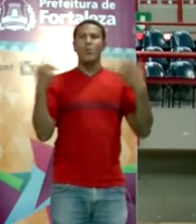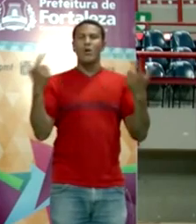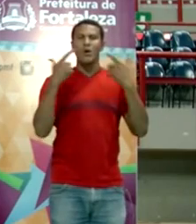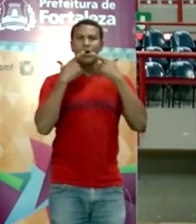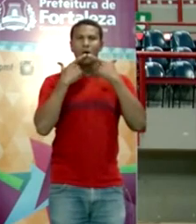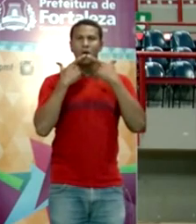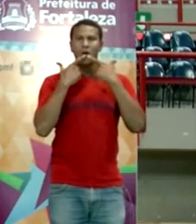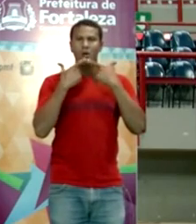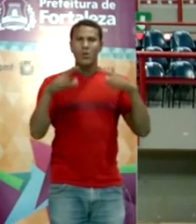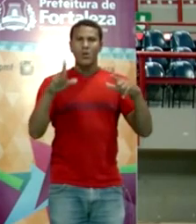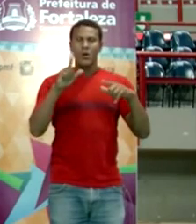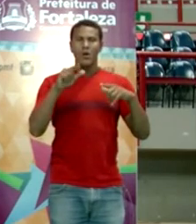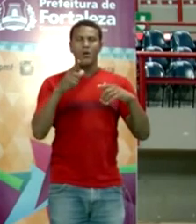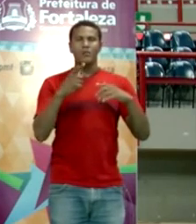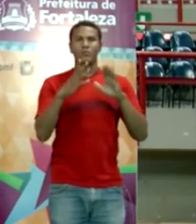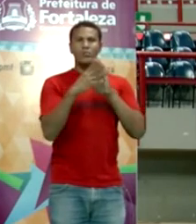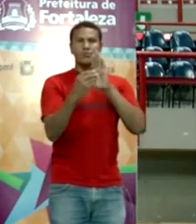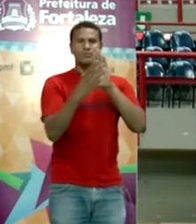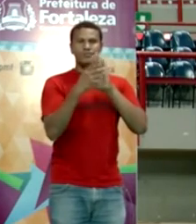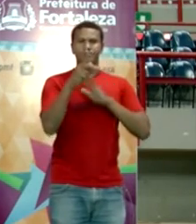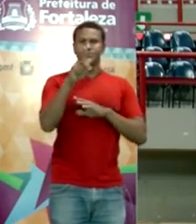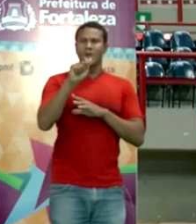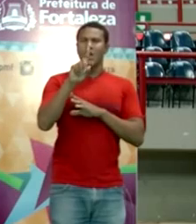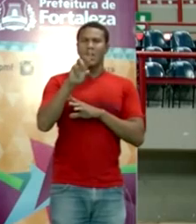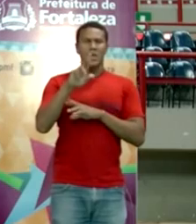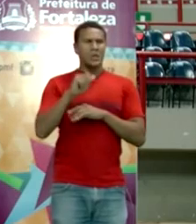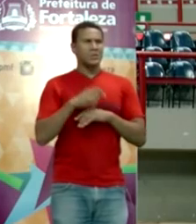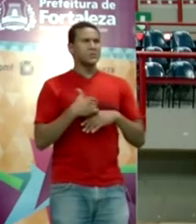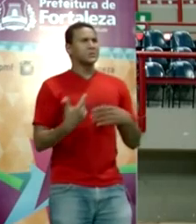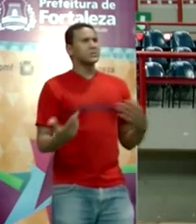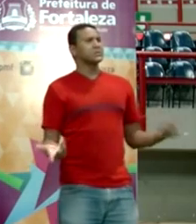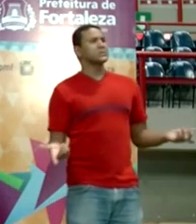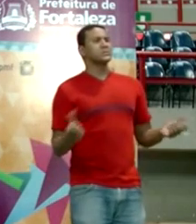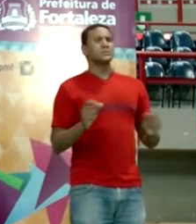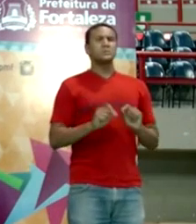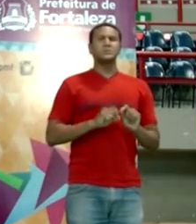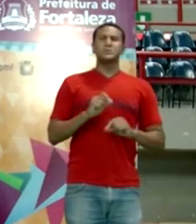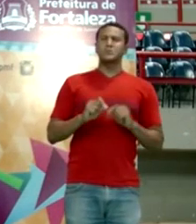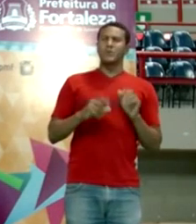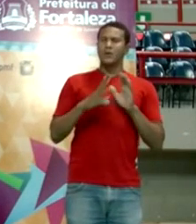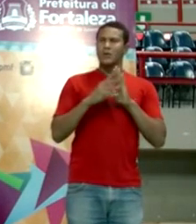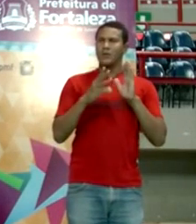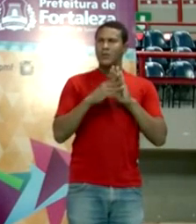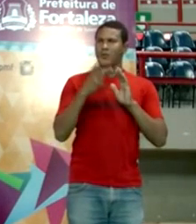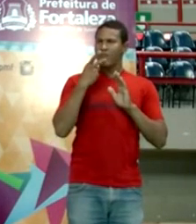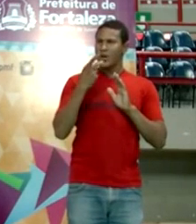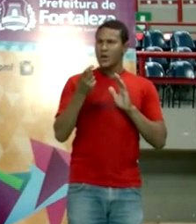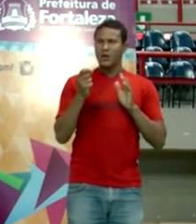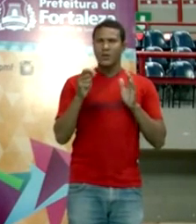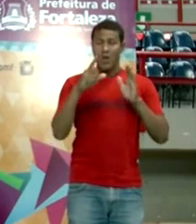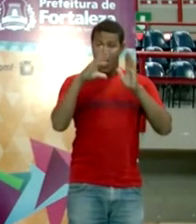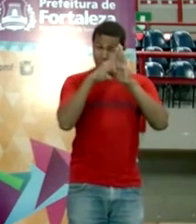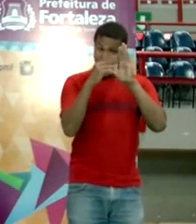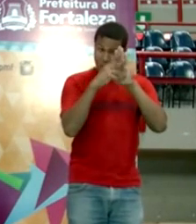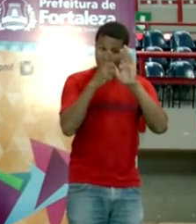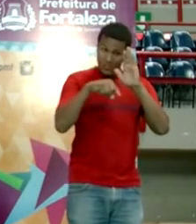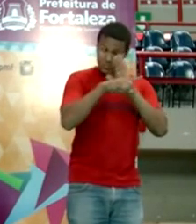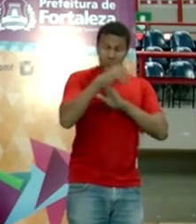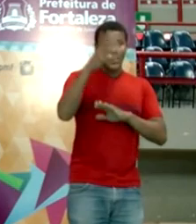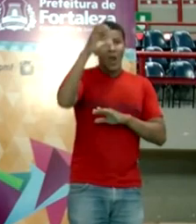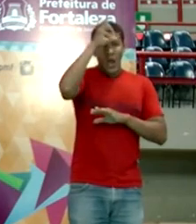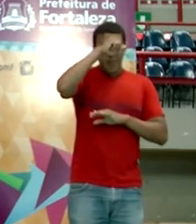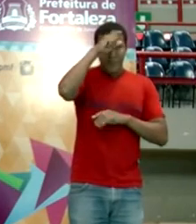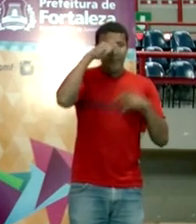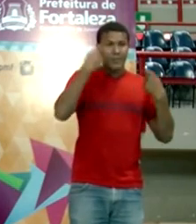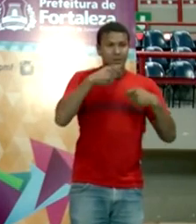linguagem padrão. Professor, que diabo é a linguagem padrão? A linguagem que você deve aprender